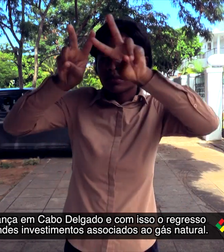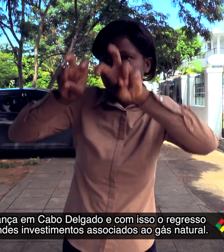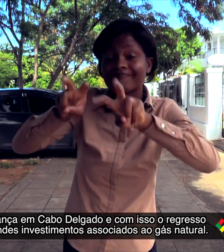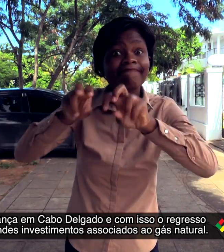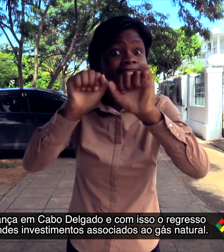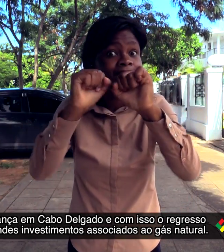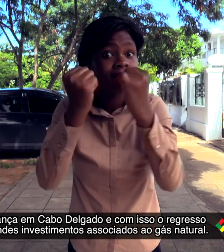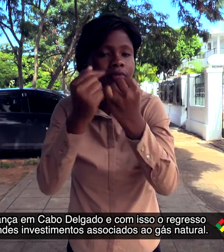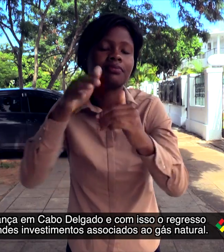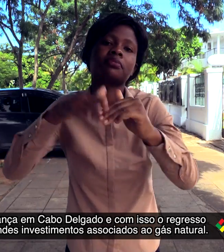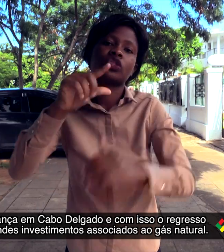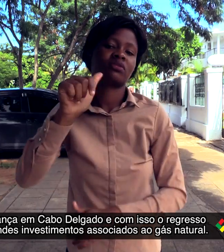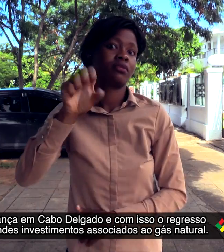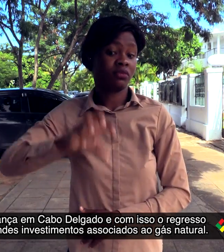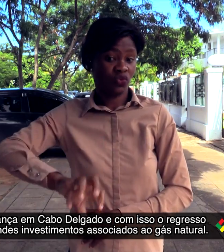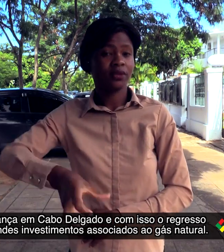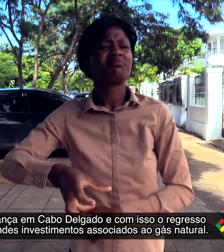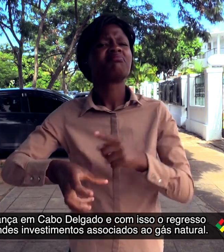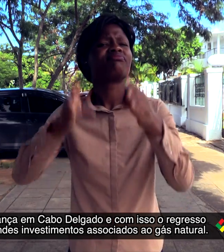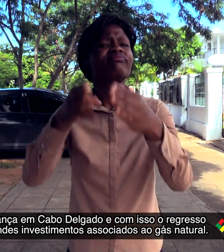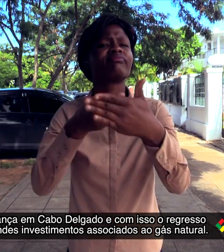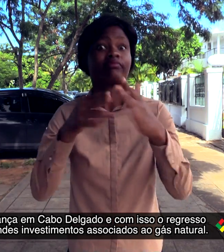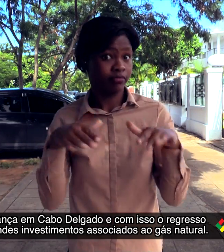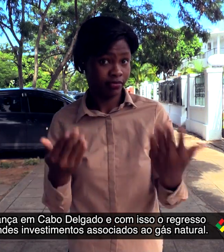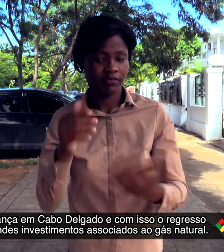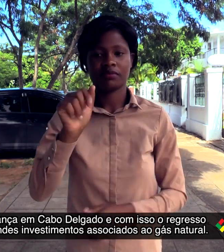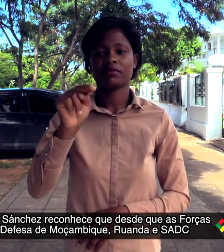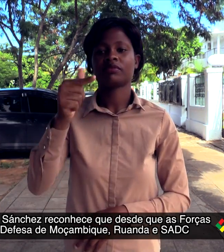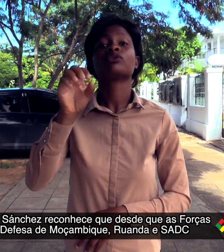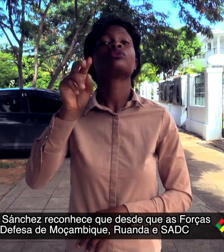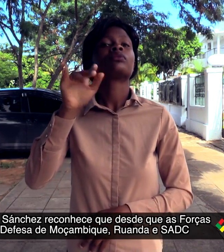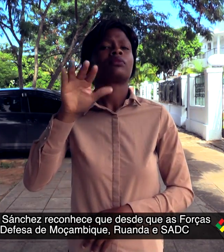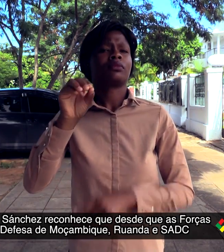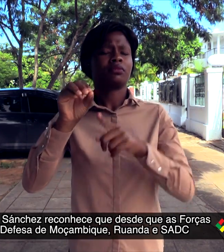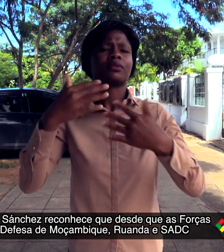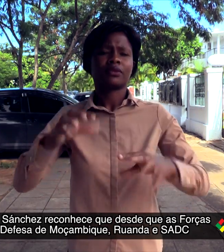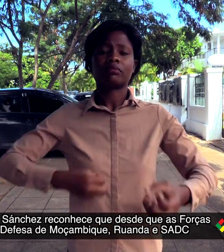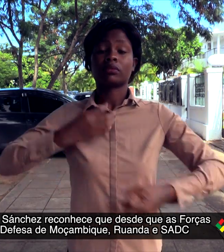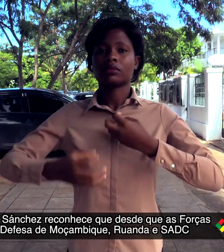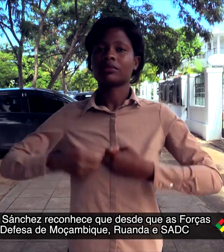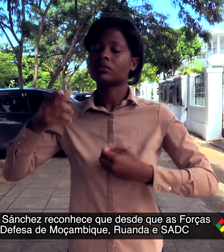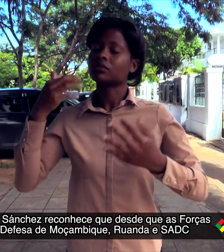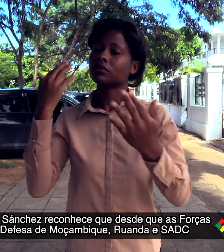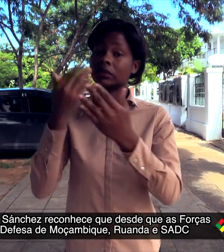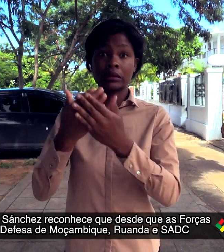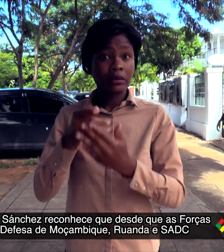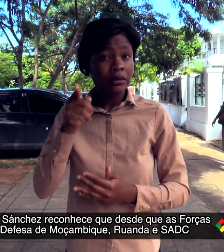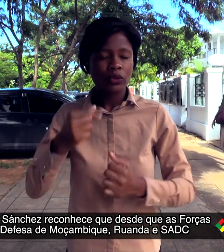grandes investimentos associados ao gás natural. António Sanches reconhece que desde que as forças de defesa